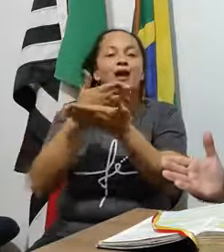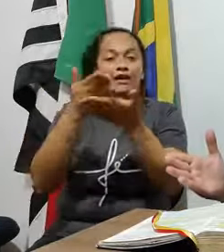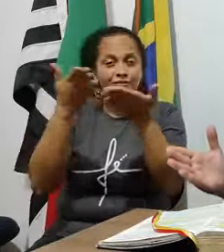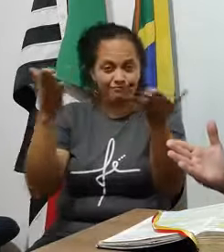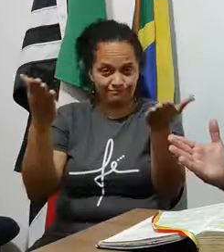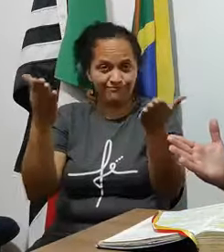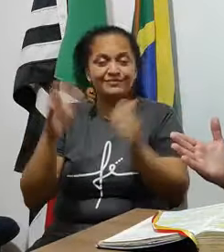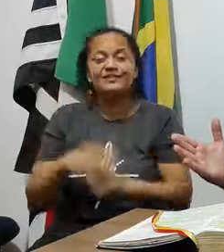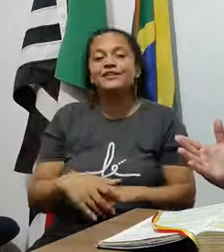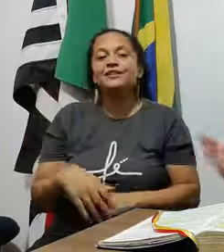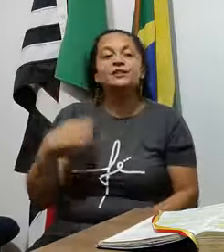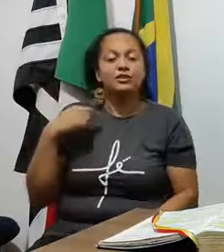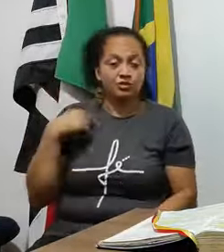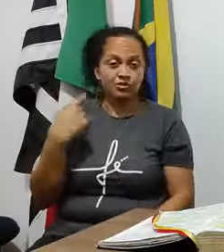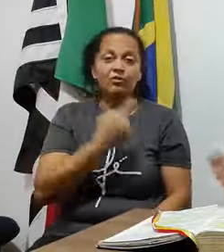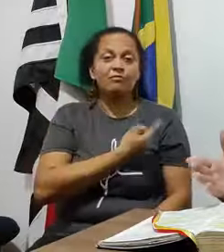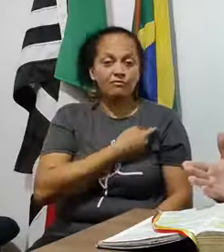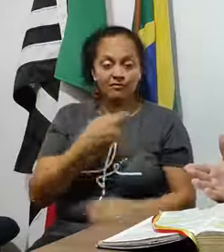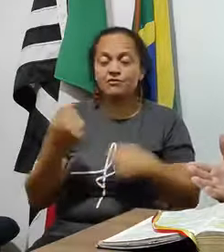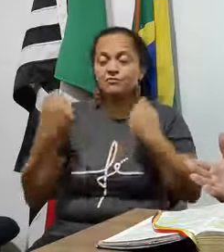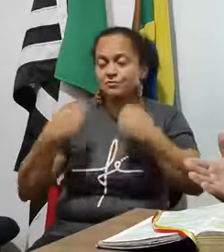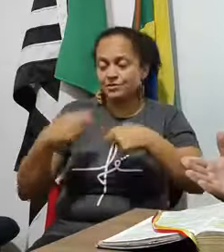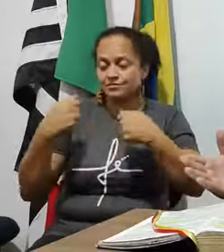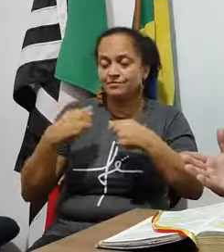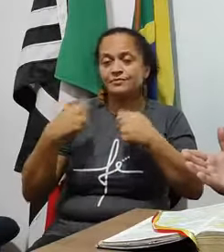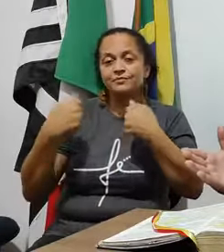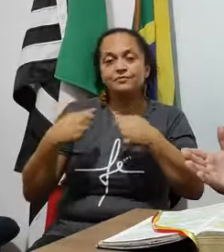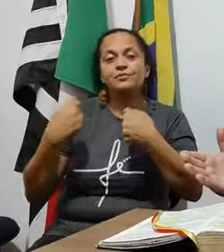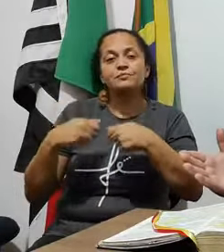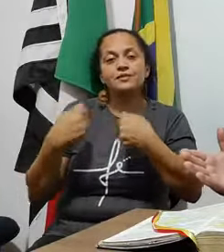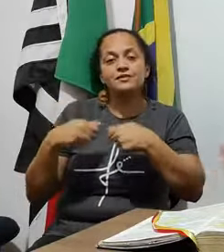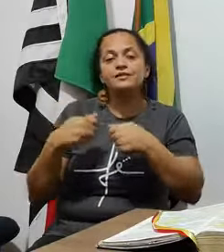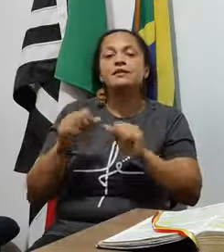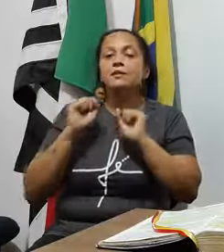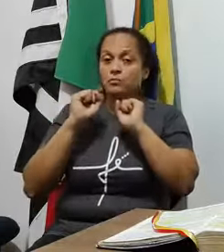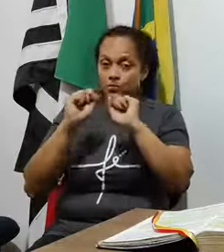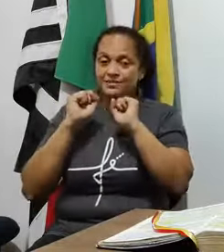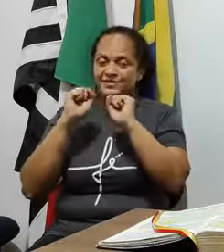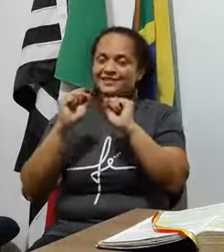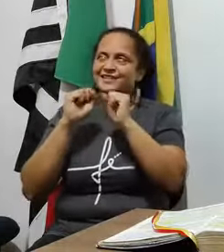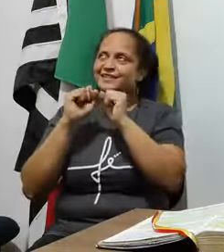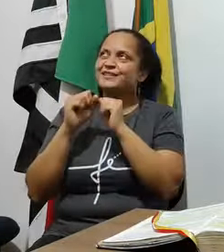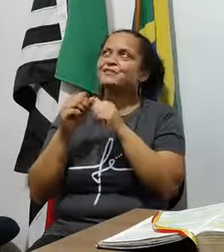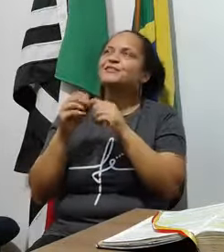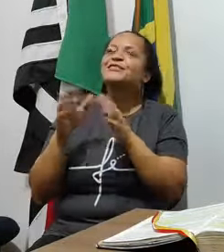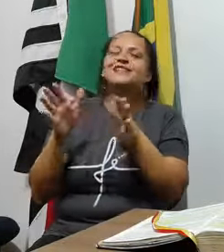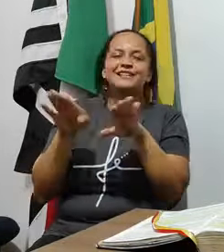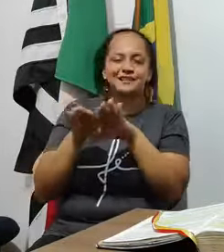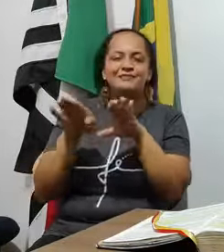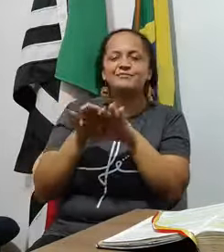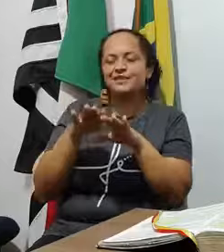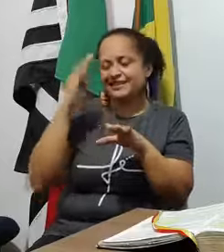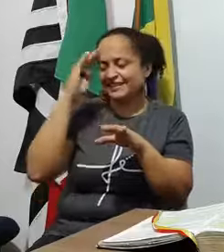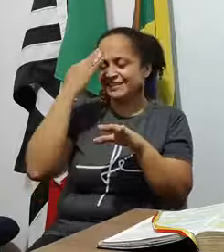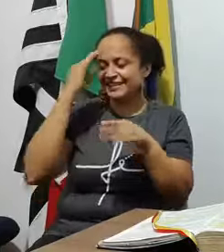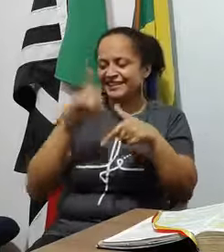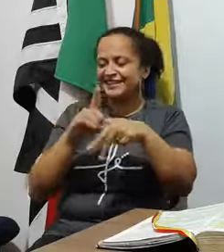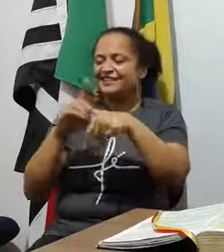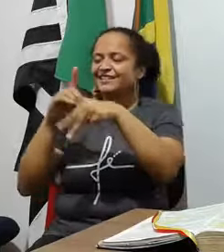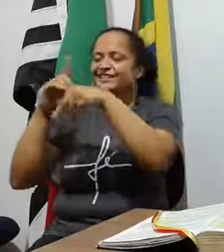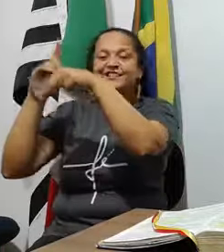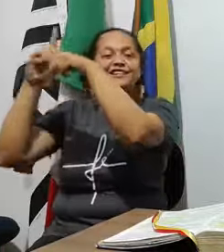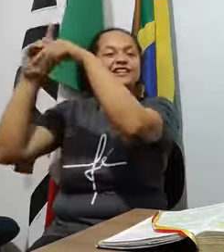dia, né, fazer essa declaração. No dia que Deus nos levar, a gente antes